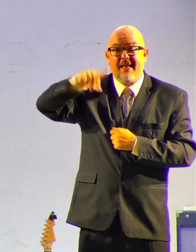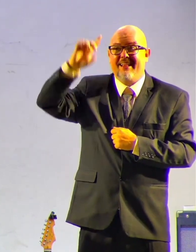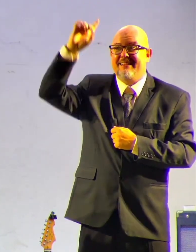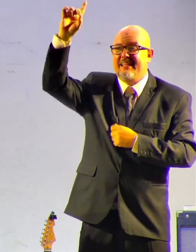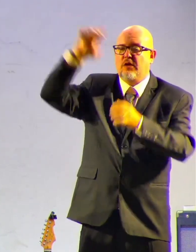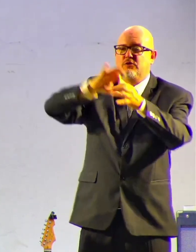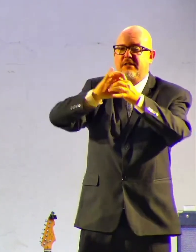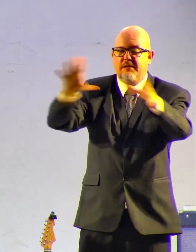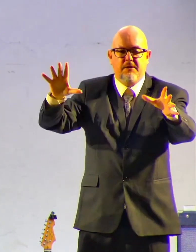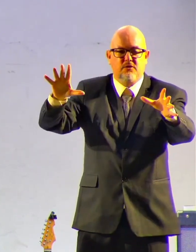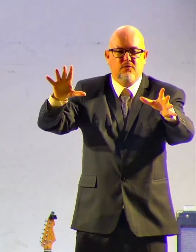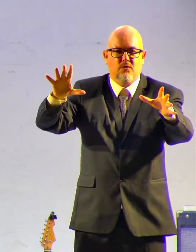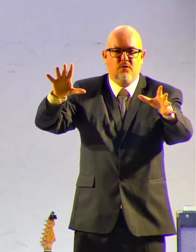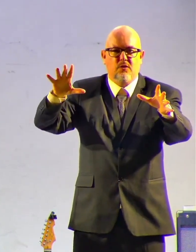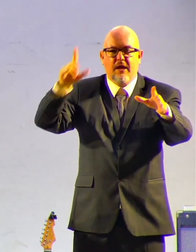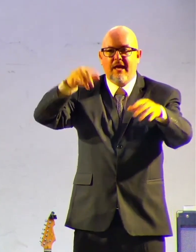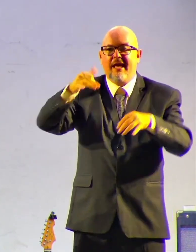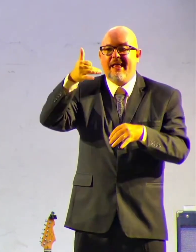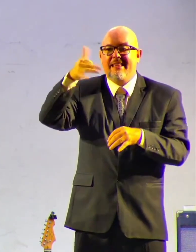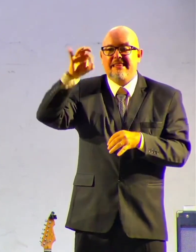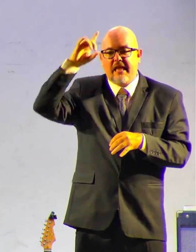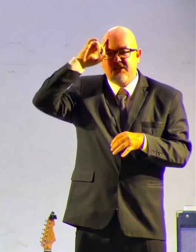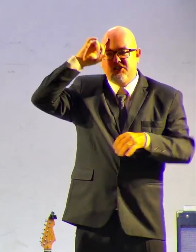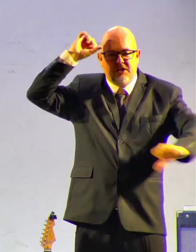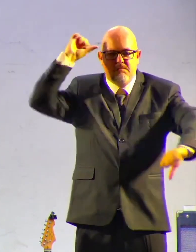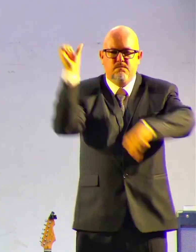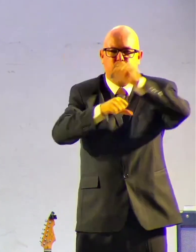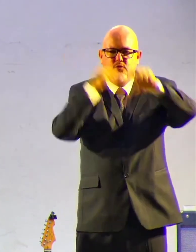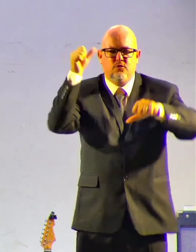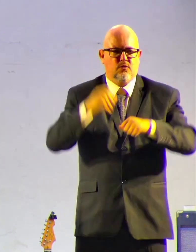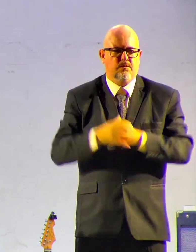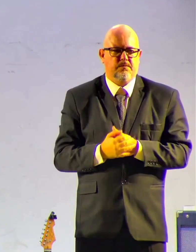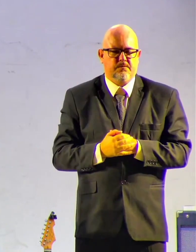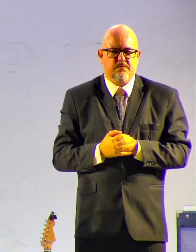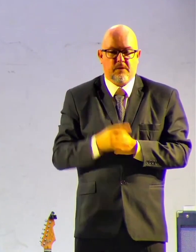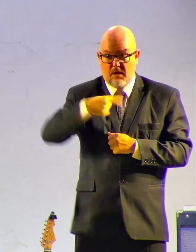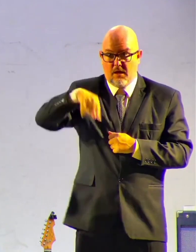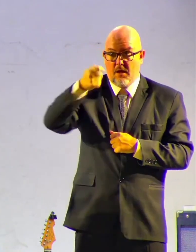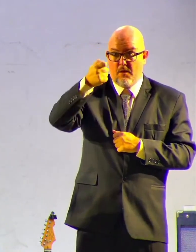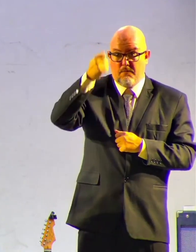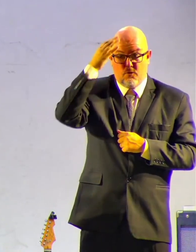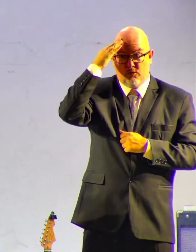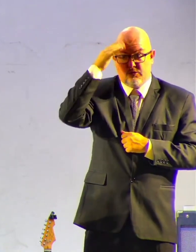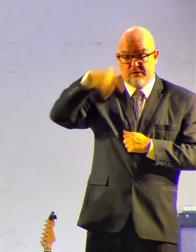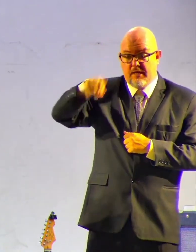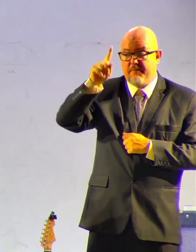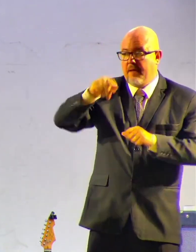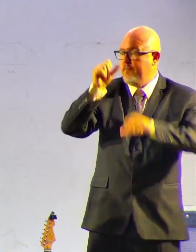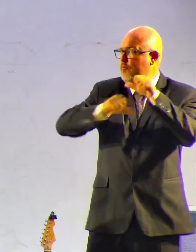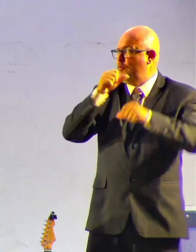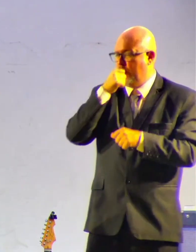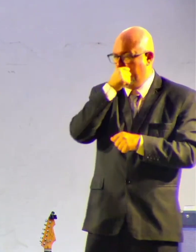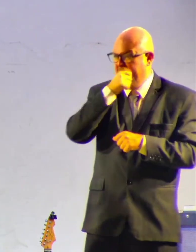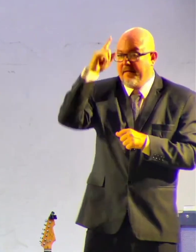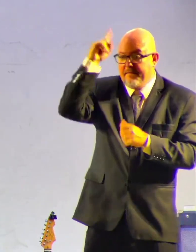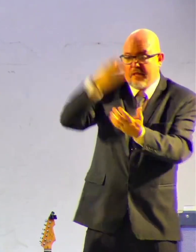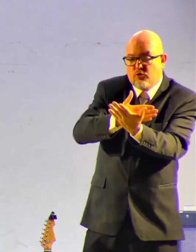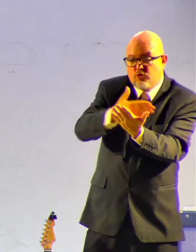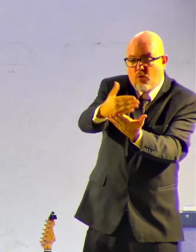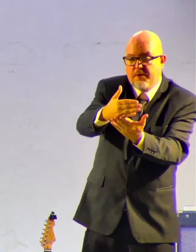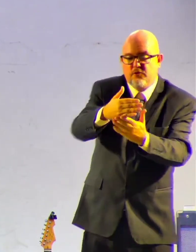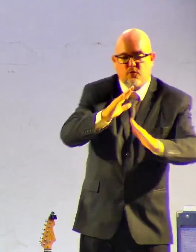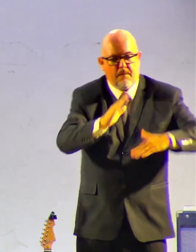Deus libertou a Romênia em apenas 10 dias. O que poucos sabem é que Deus começou